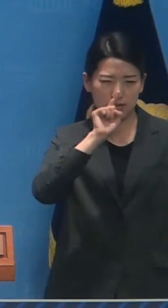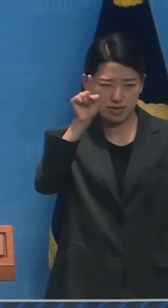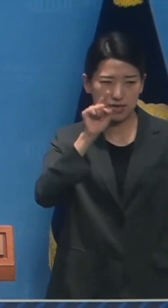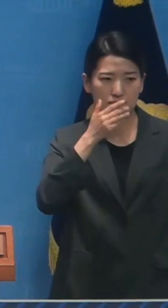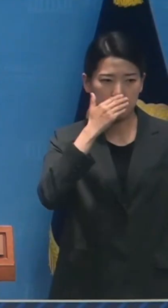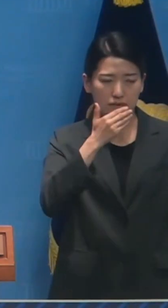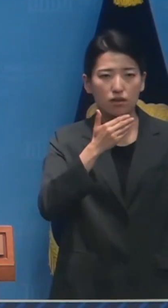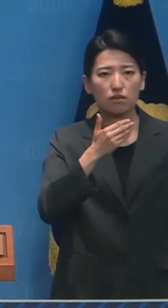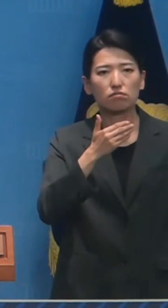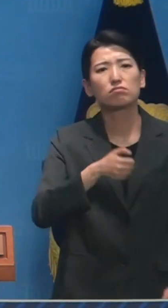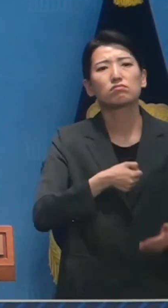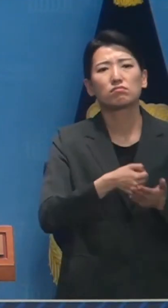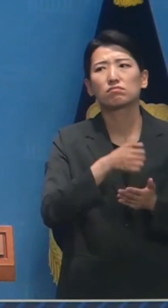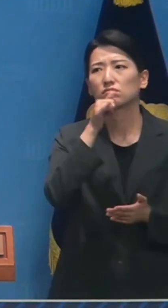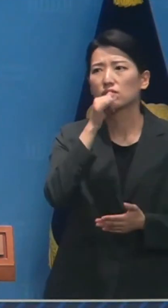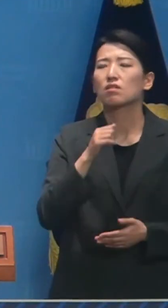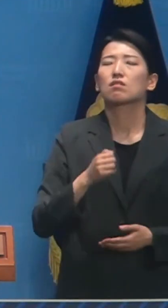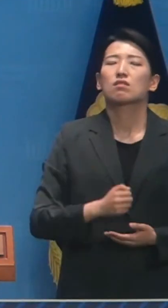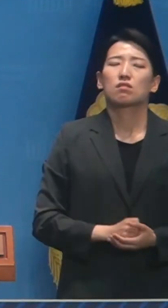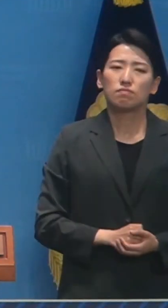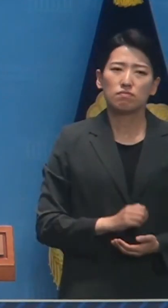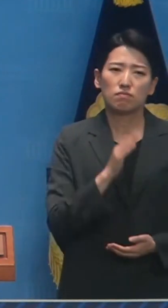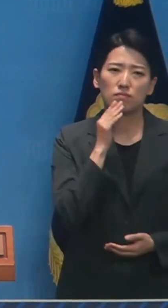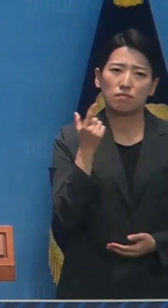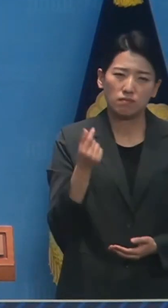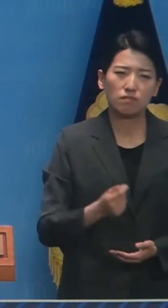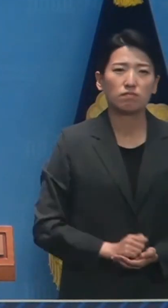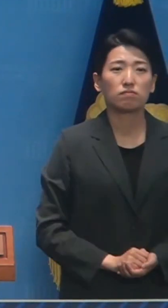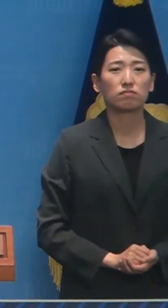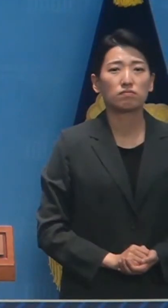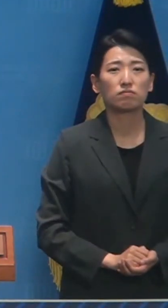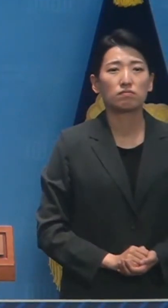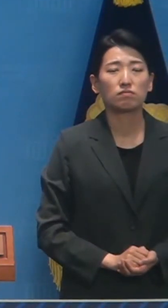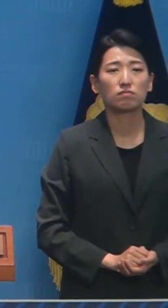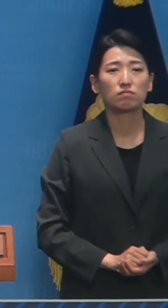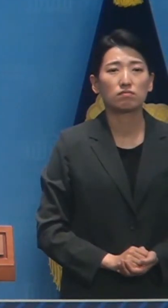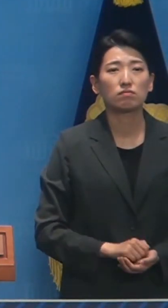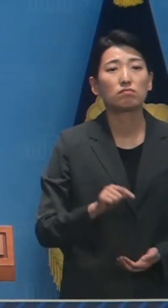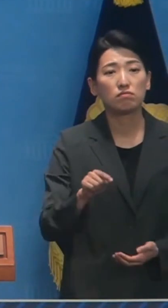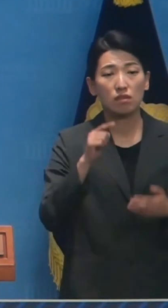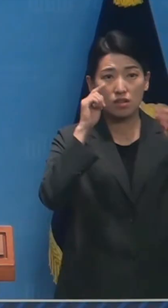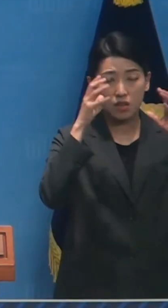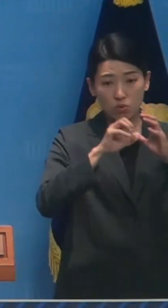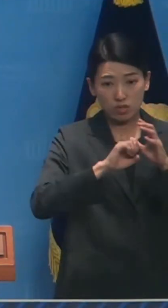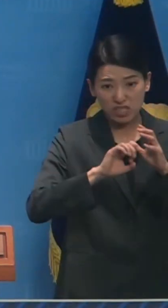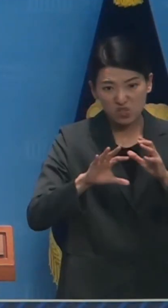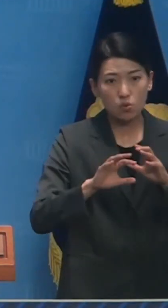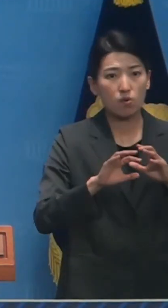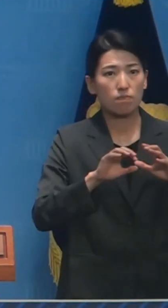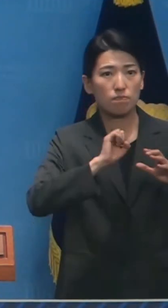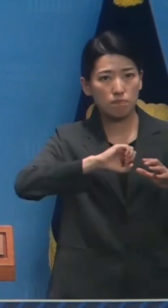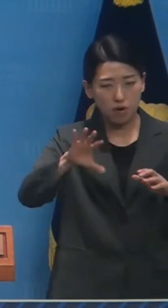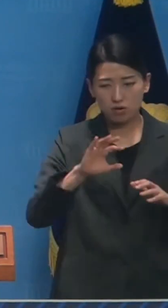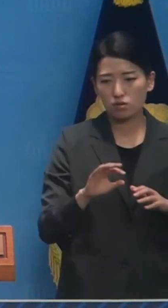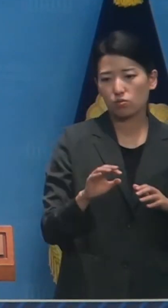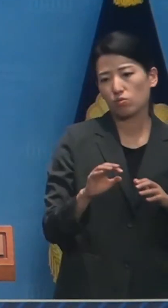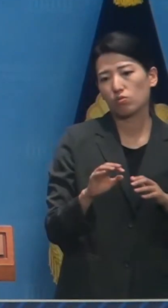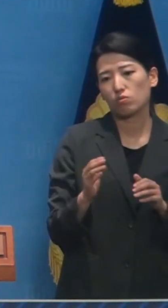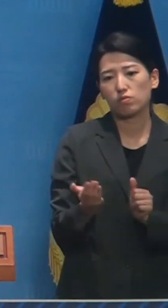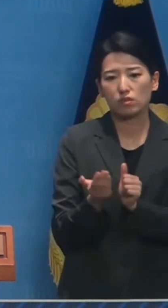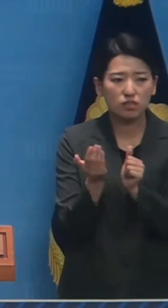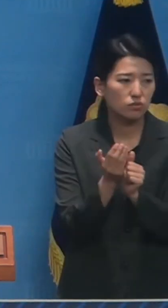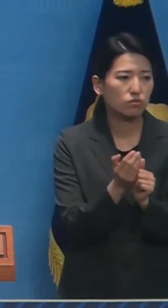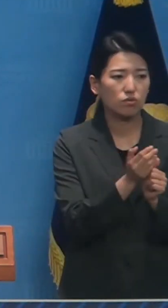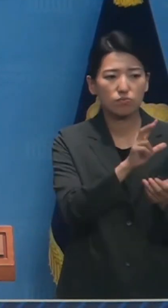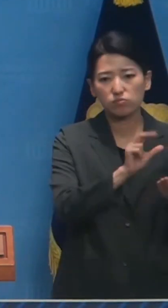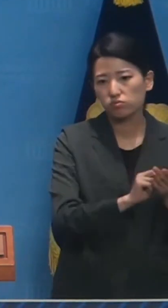것이었다. 선제성으로 아동 유기의 발언을 근대에서 막는 것이고 실행되면 아동 유기 그 빈도가